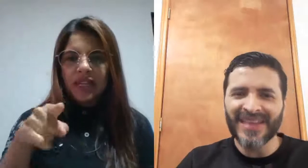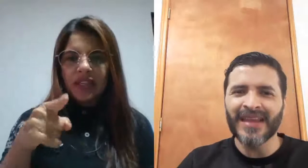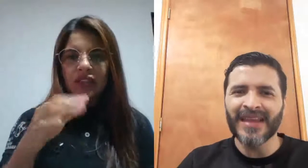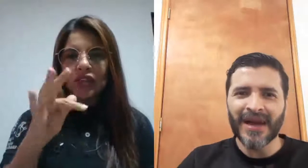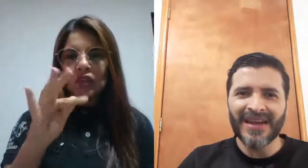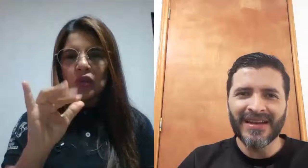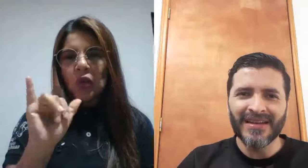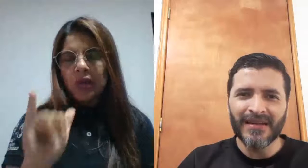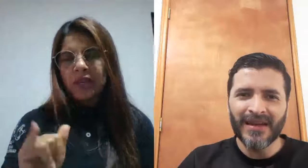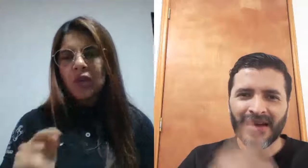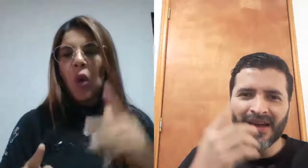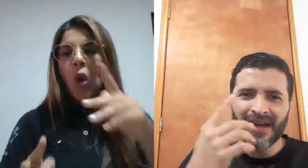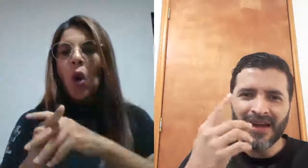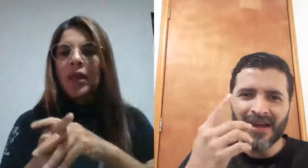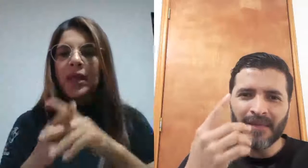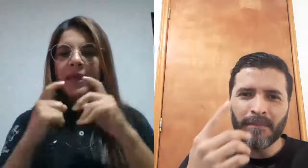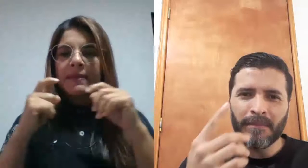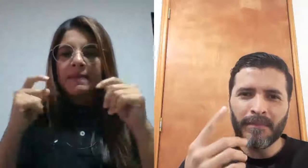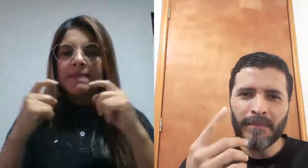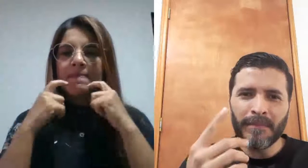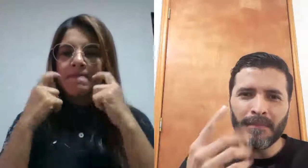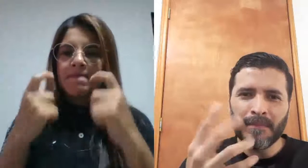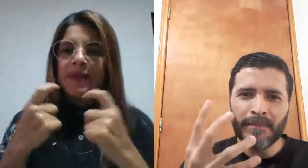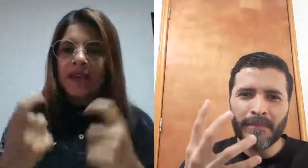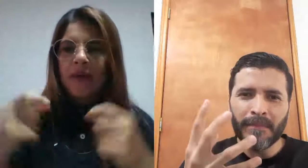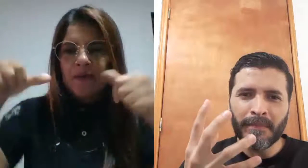El origen del mal.